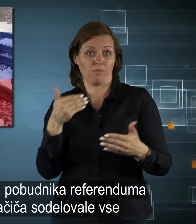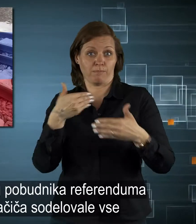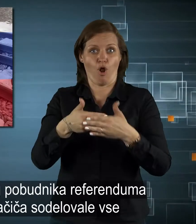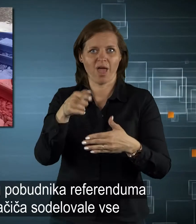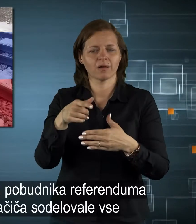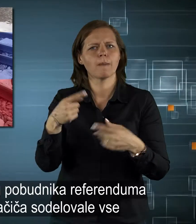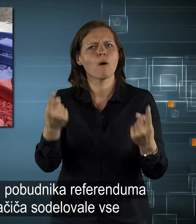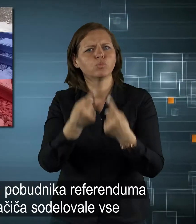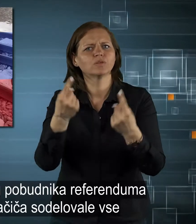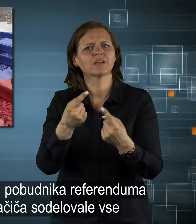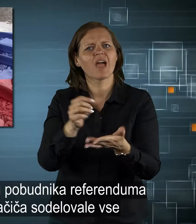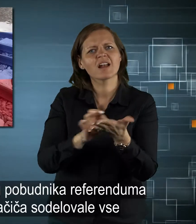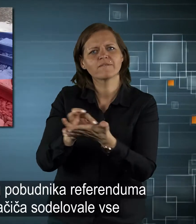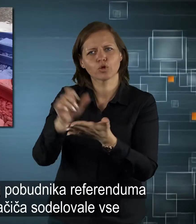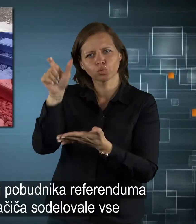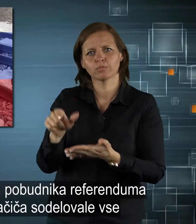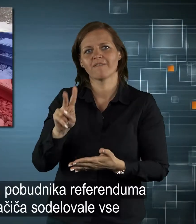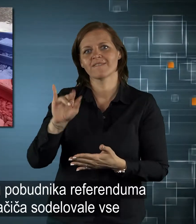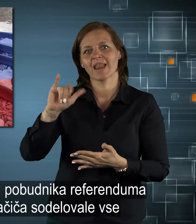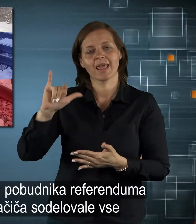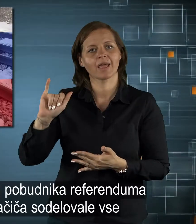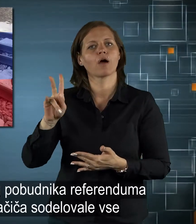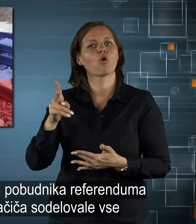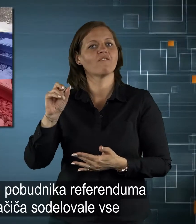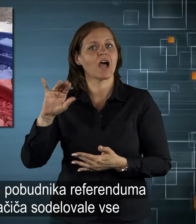Bodo pa poleg pobudnika referenduma Vilija Kovačiča sodelovale vse